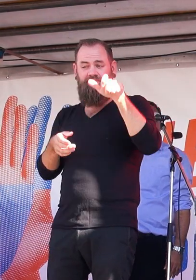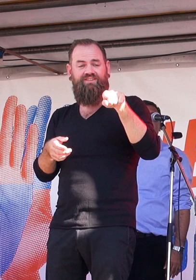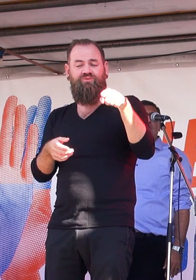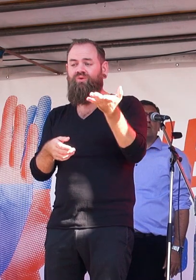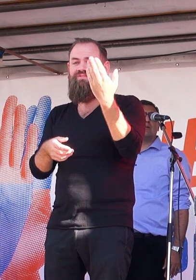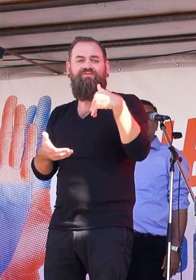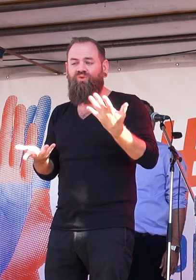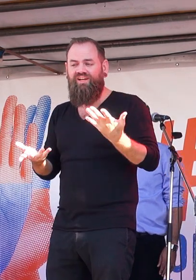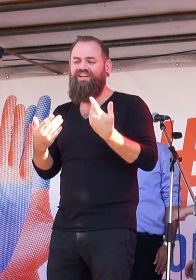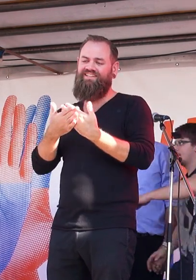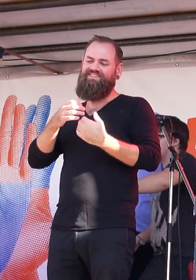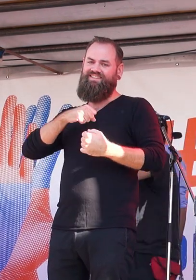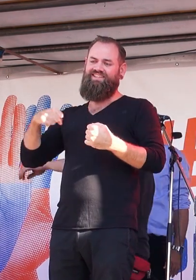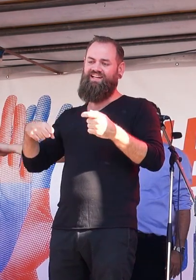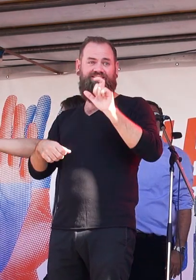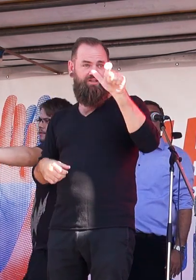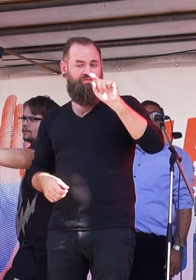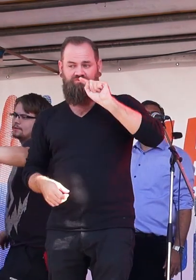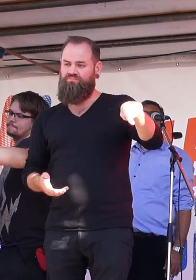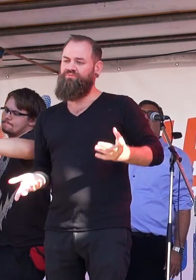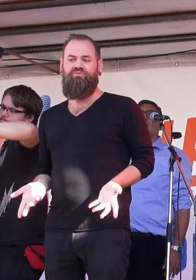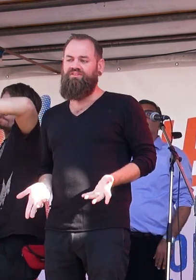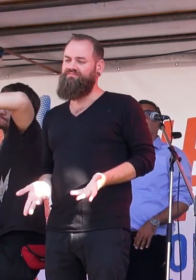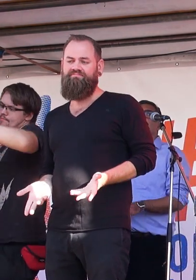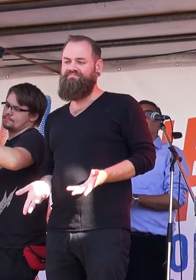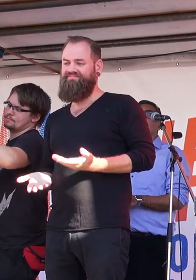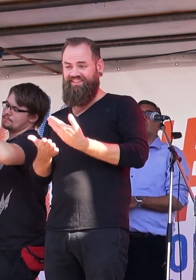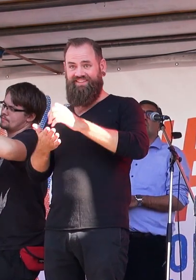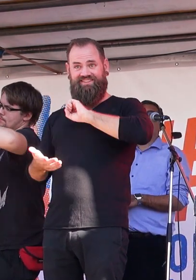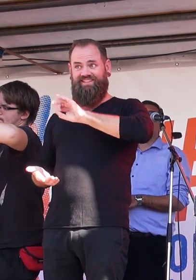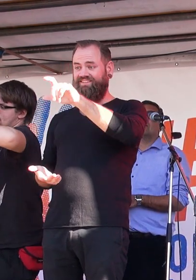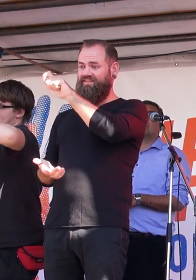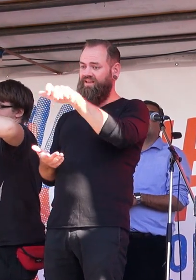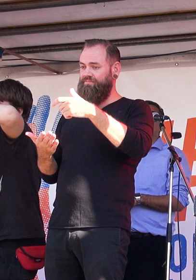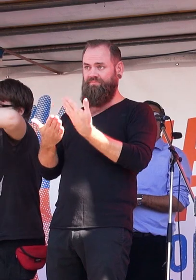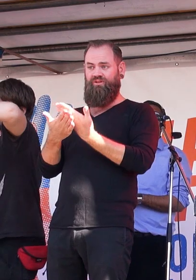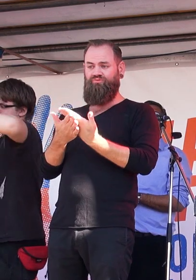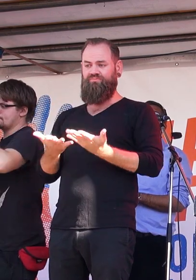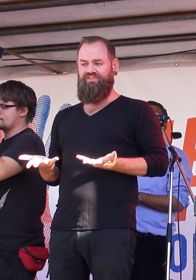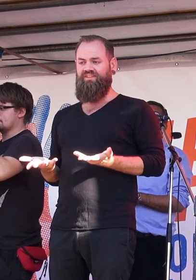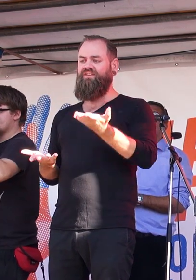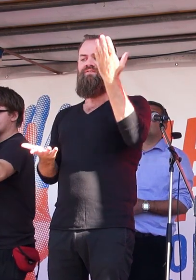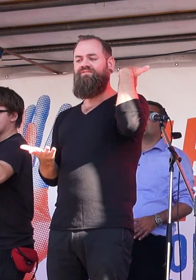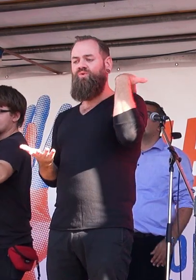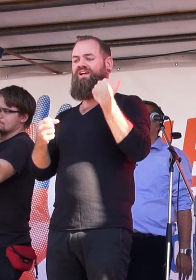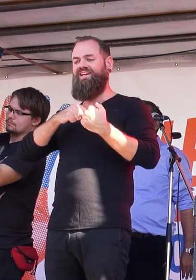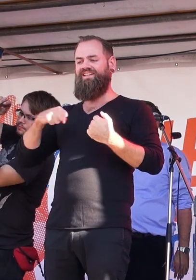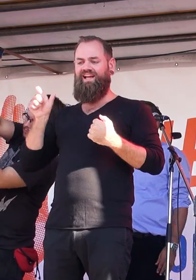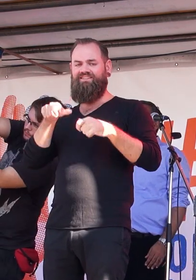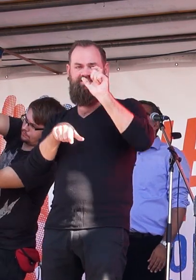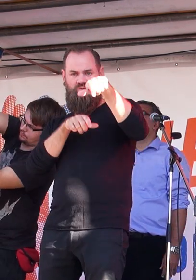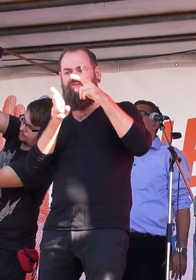Ich rede vom Antisemitismus von Muslimen, die von Hasspredigen und antisemitischen Verschwörungstheorien zum Hass angestachelt